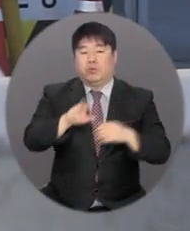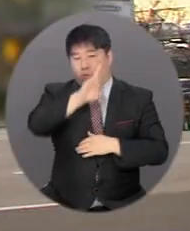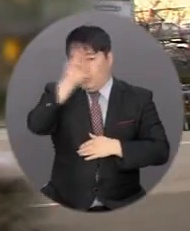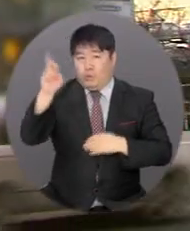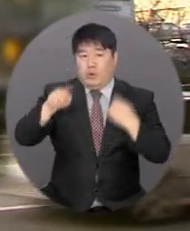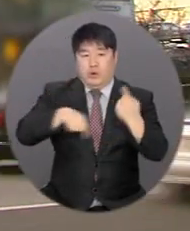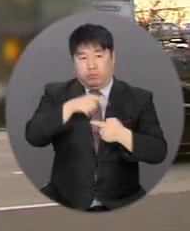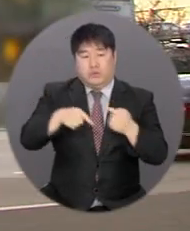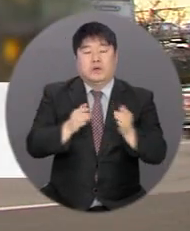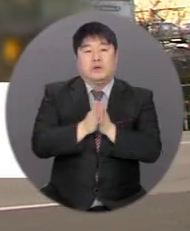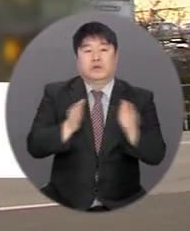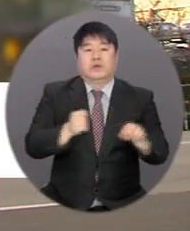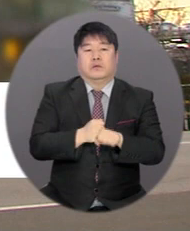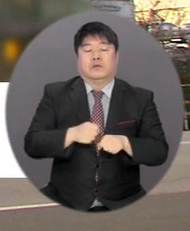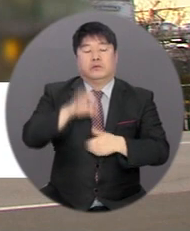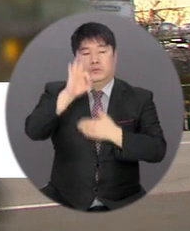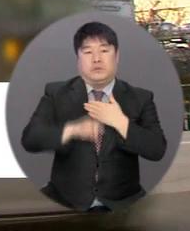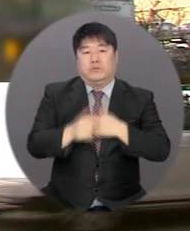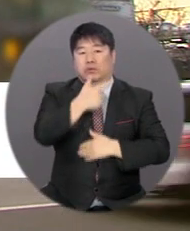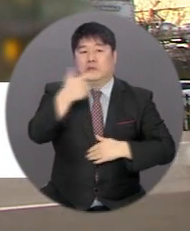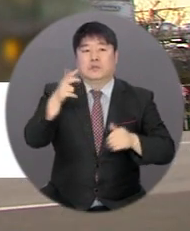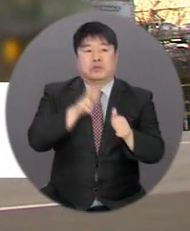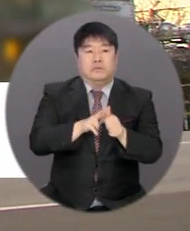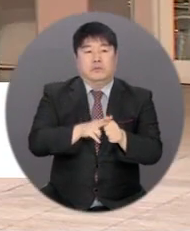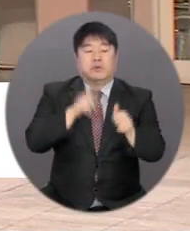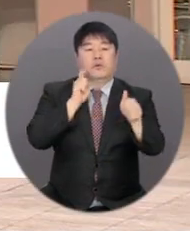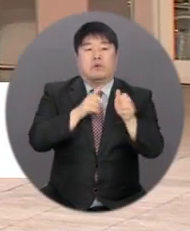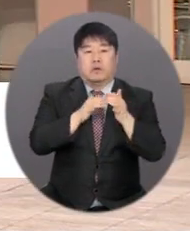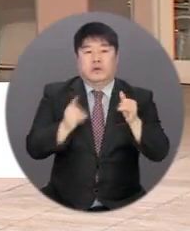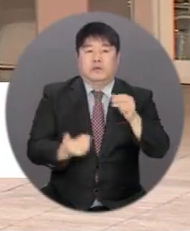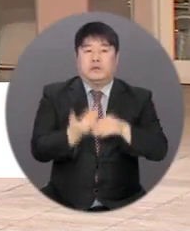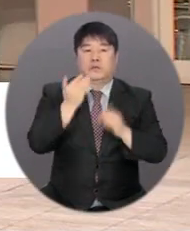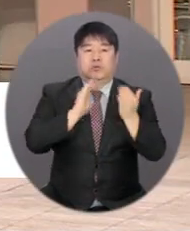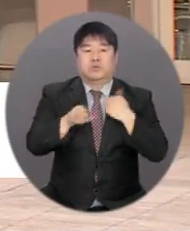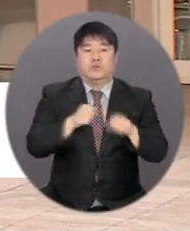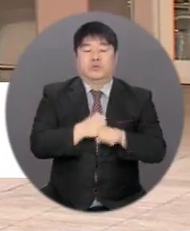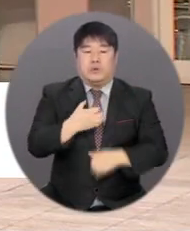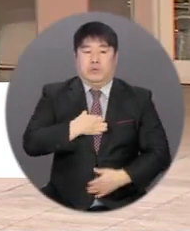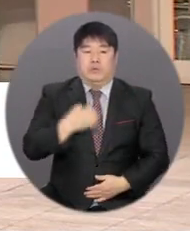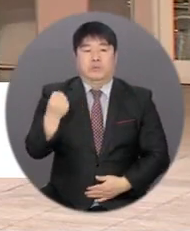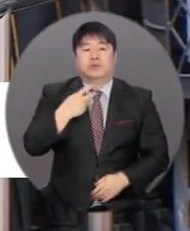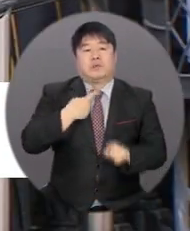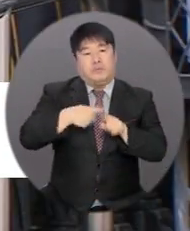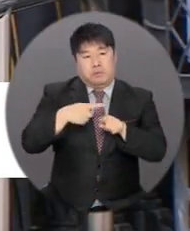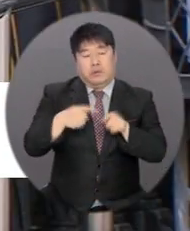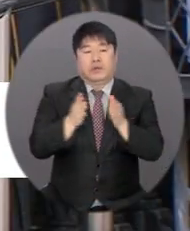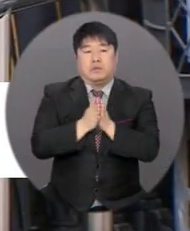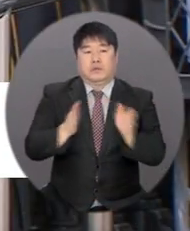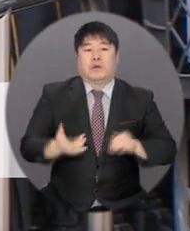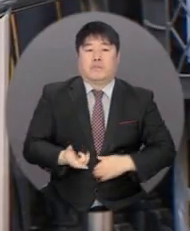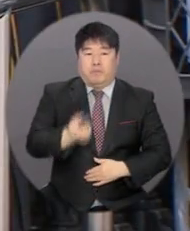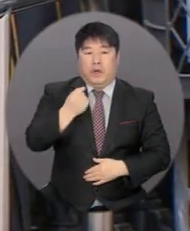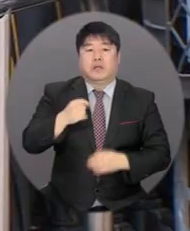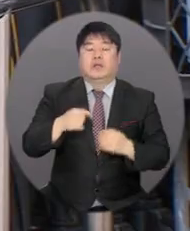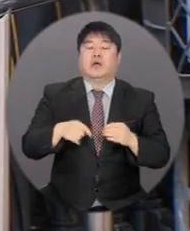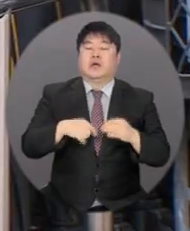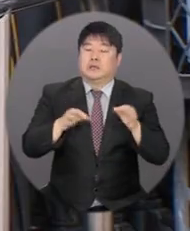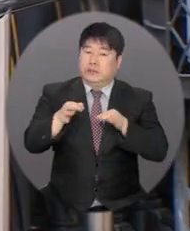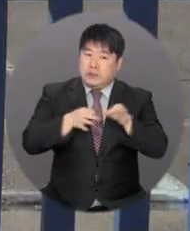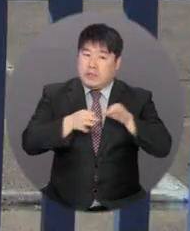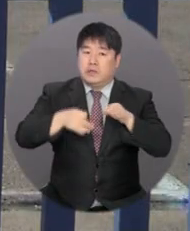재개했고 광주 서구의 한 대형마트는 확진자 발생 이후 위험도 재평가가 시작되면서 조기에 영업을